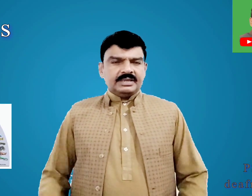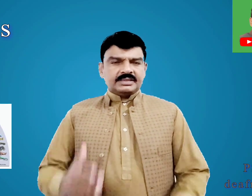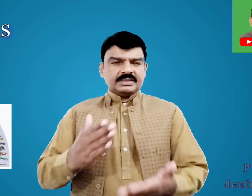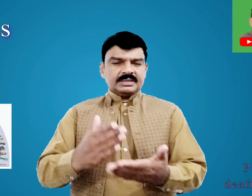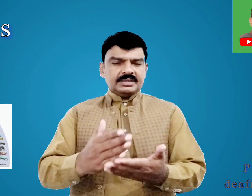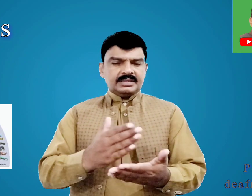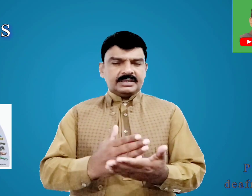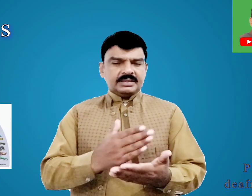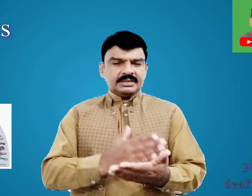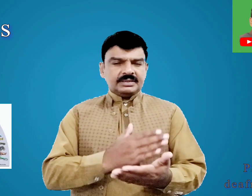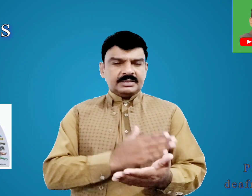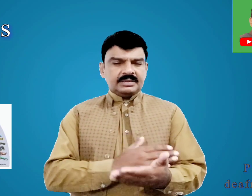काइंड्स